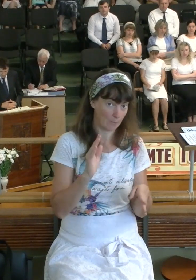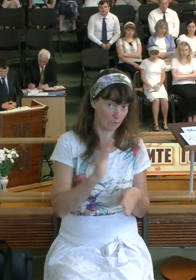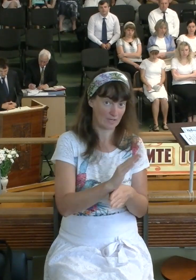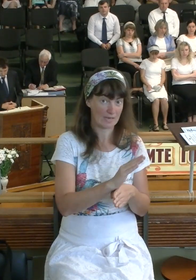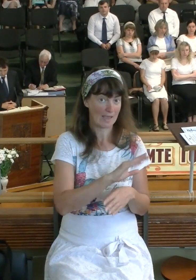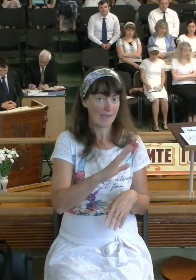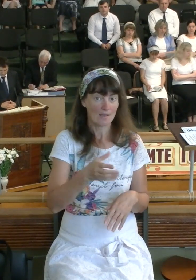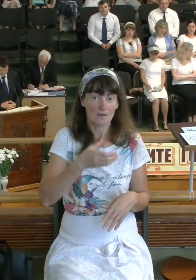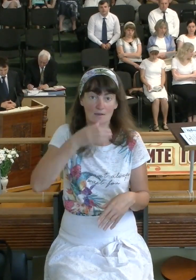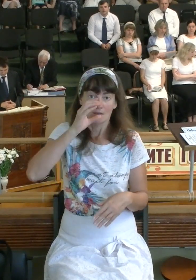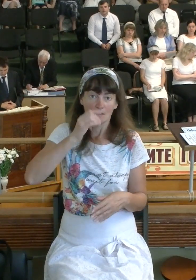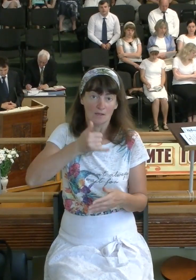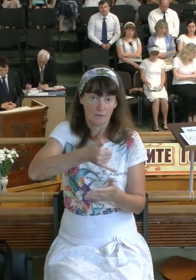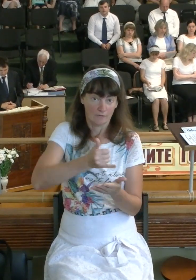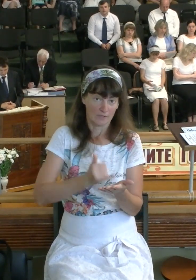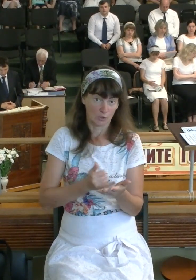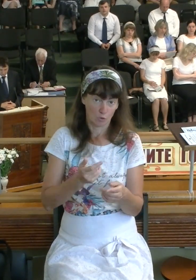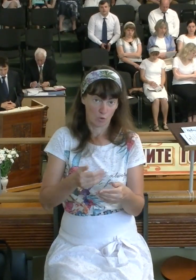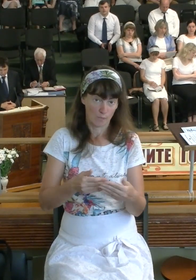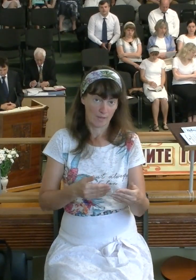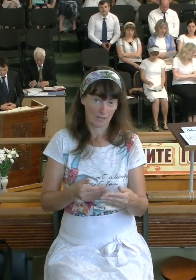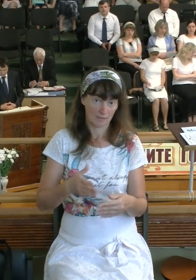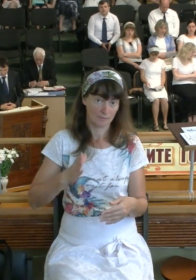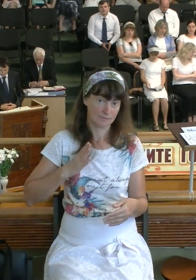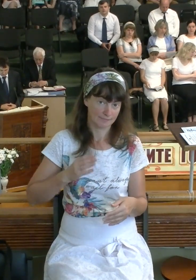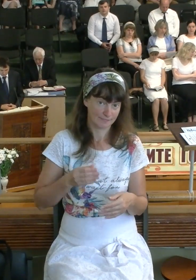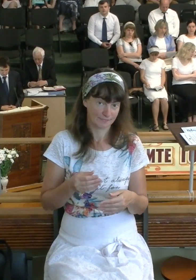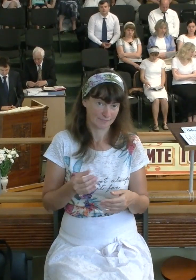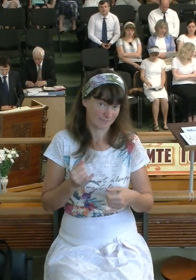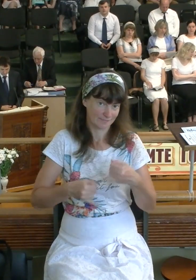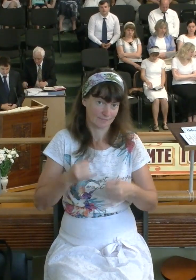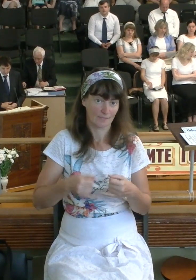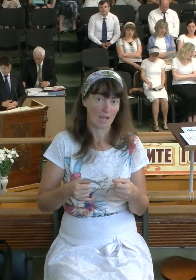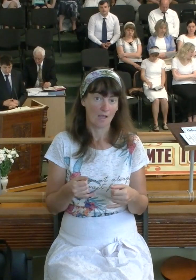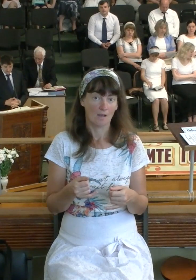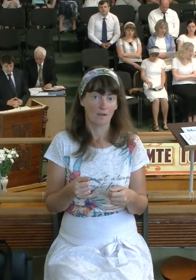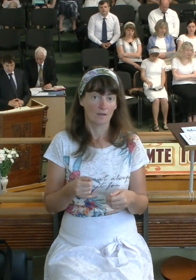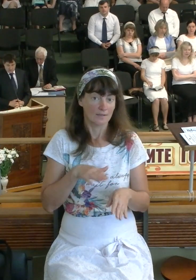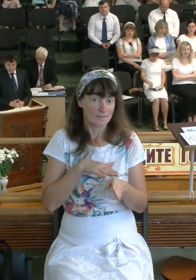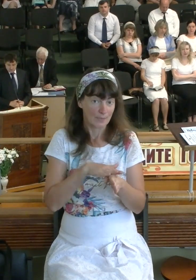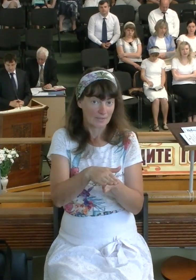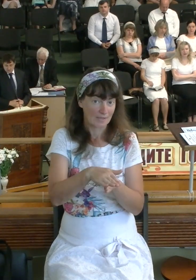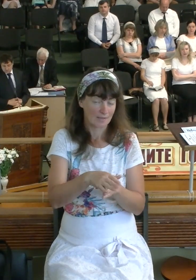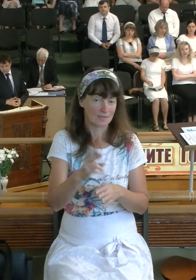упивайтесь вином, от которого бывает распутство, но исполняйтесь Духом».